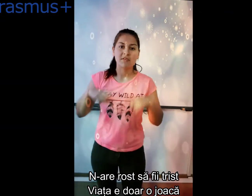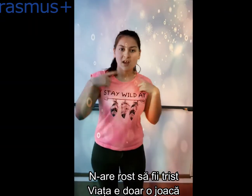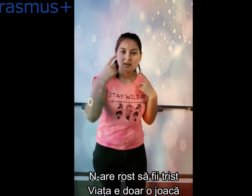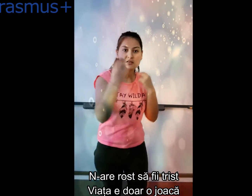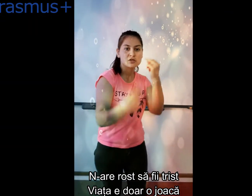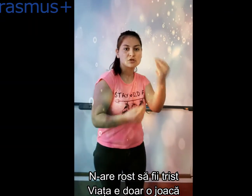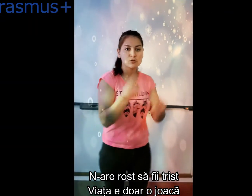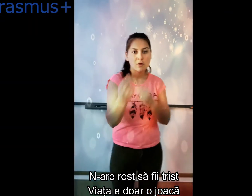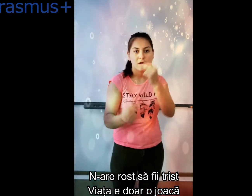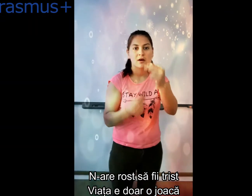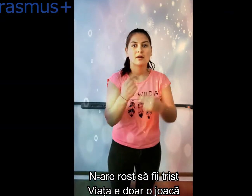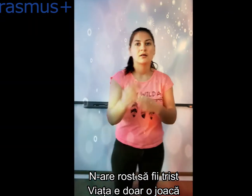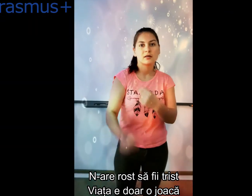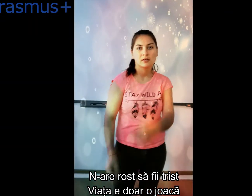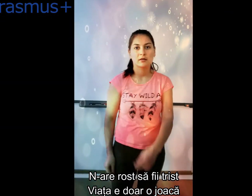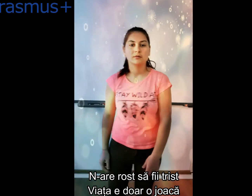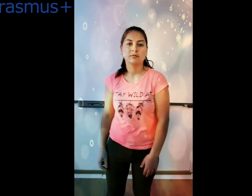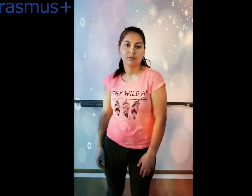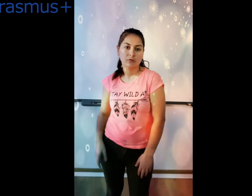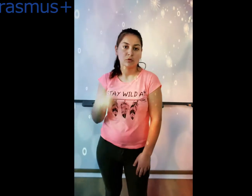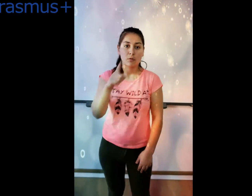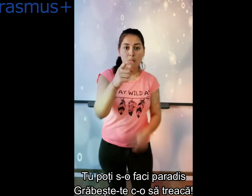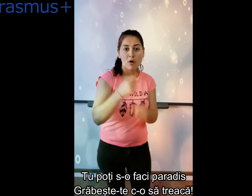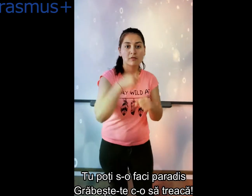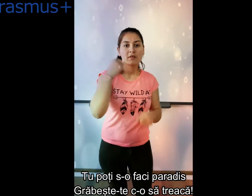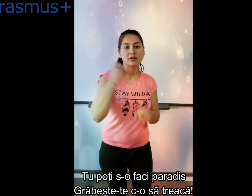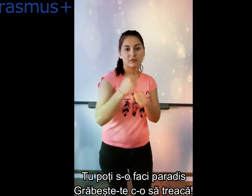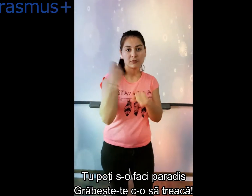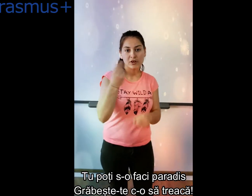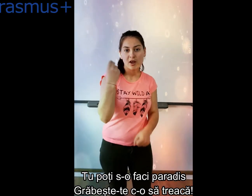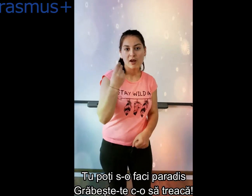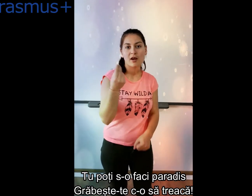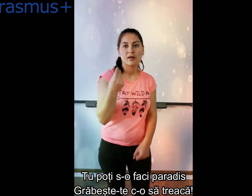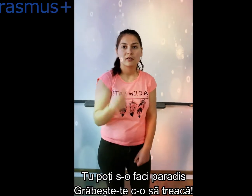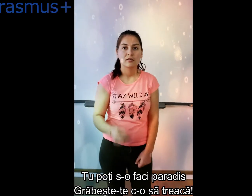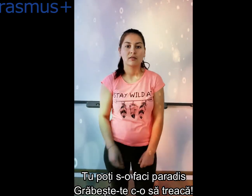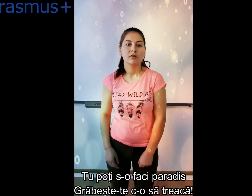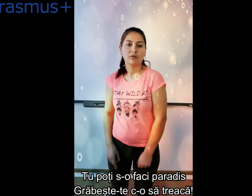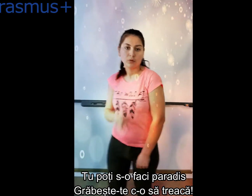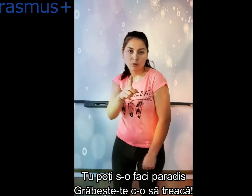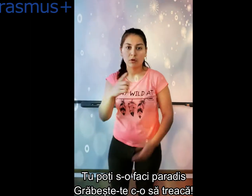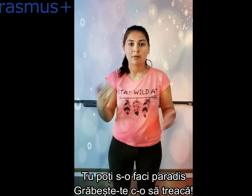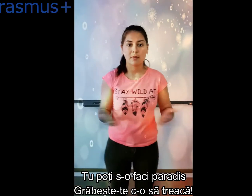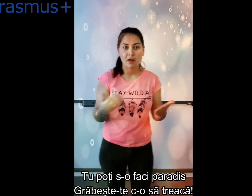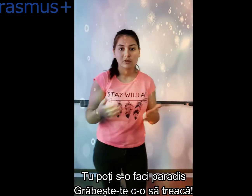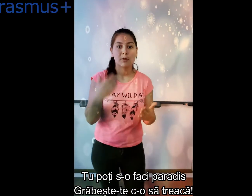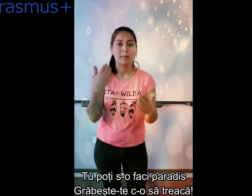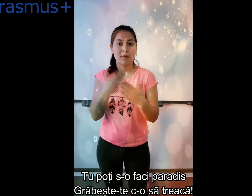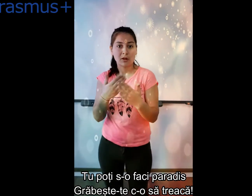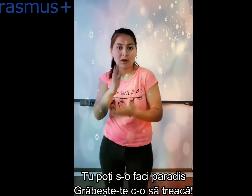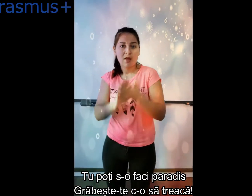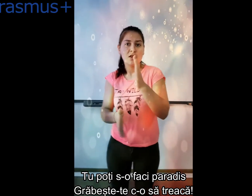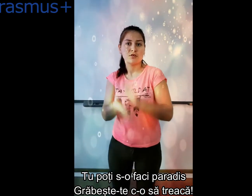Viața e doar o joacă, tu poți să o faci paradis, grăbește-te că o să